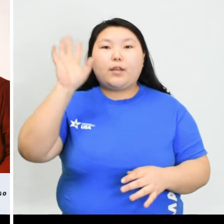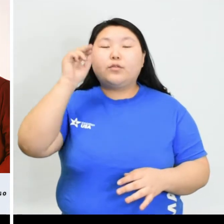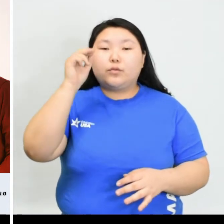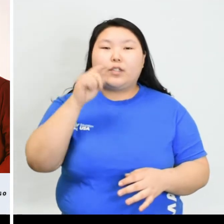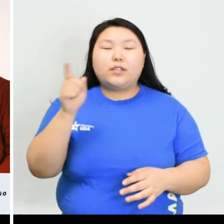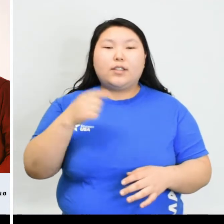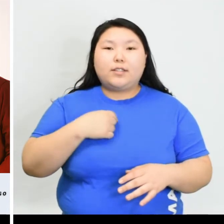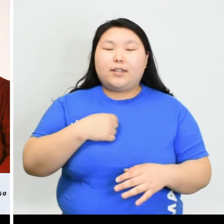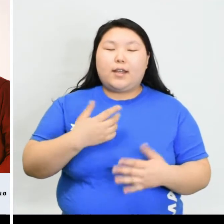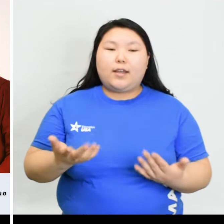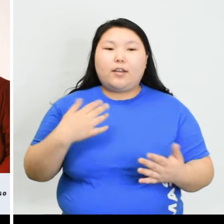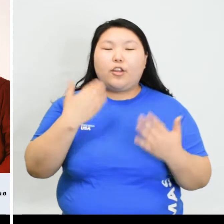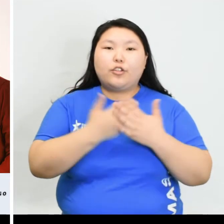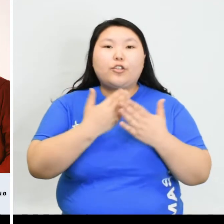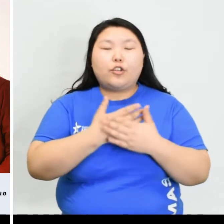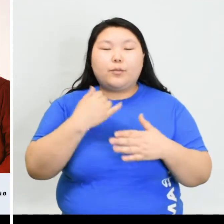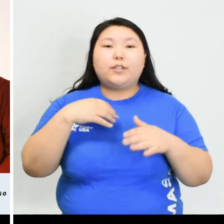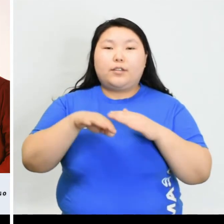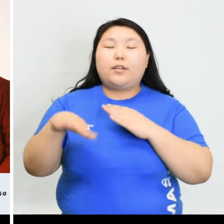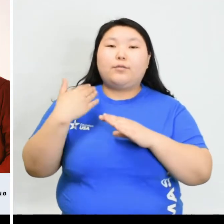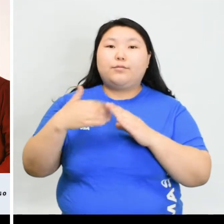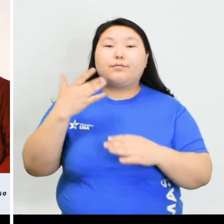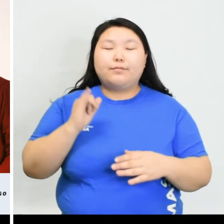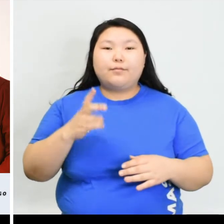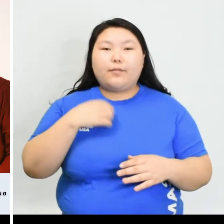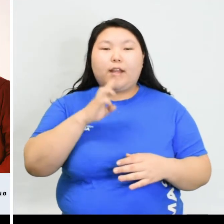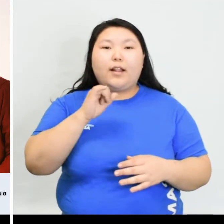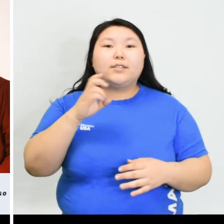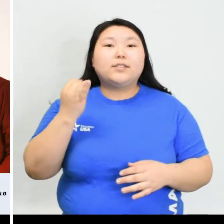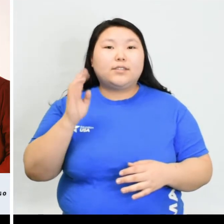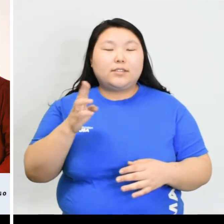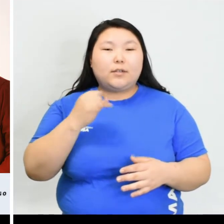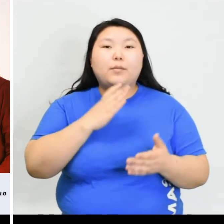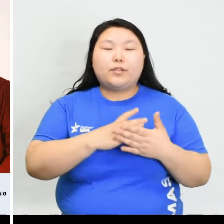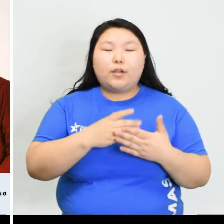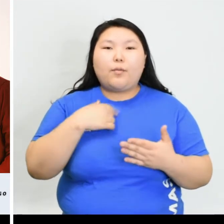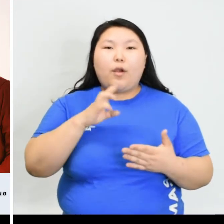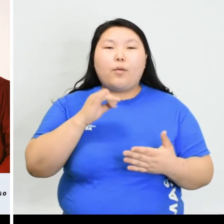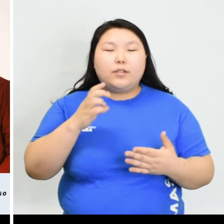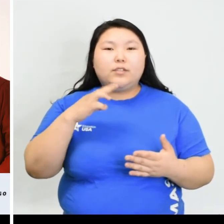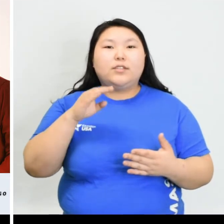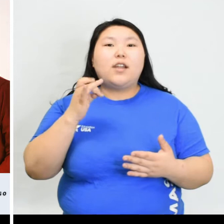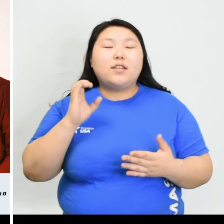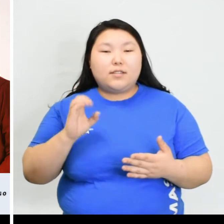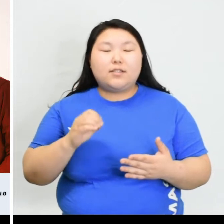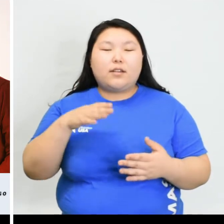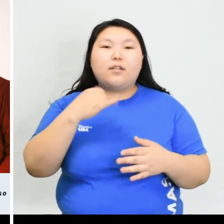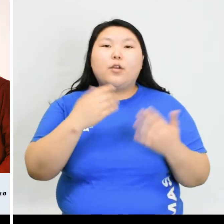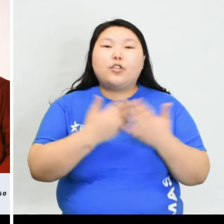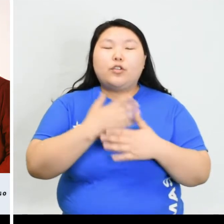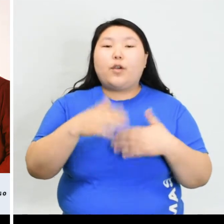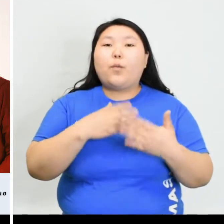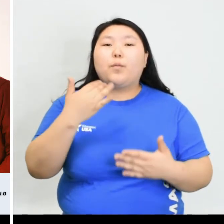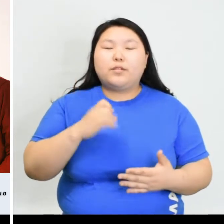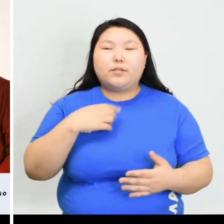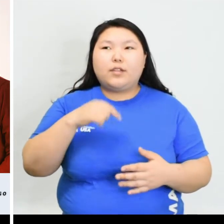л Америкт явж сурахтаа тэндээс надаа нөө кино кинонод явуулдаг байсан хэвгүй юу. Тэгэл нөө классикуд ч байдаг шигтэй нөө Home Alone, Dennis the Menace гэх нэг